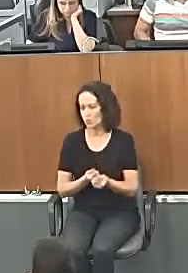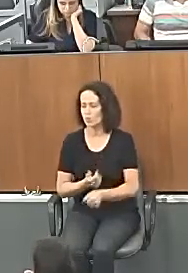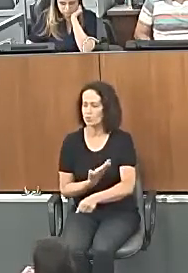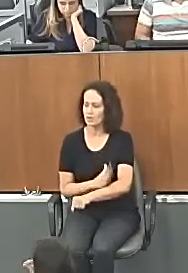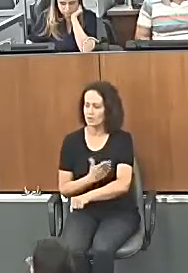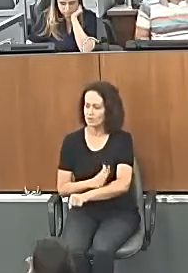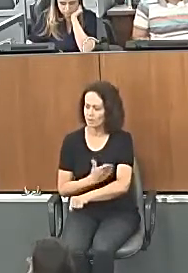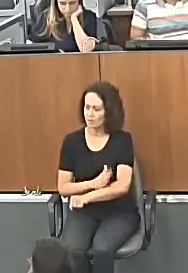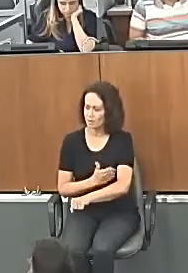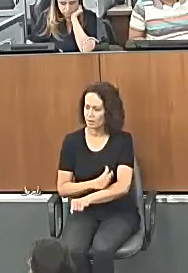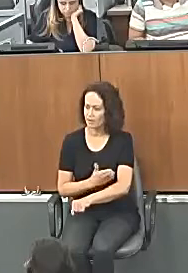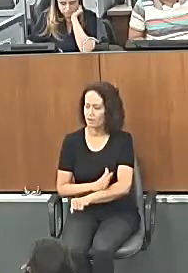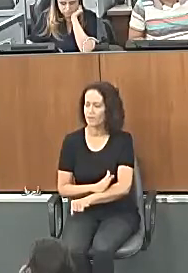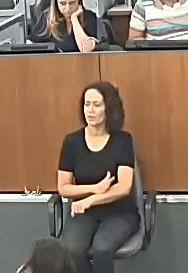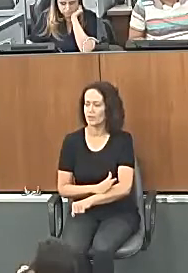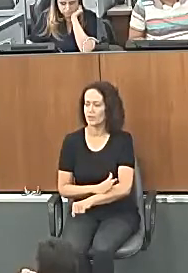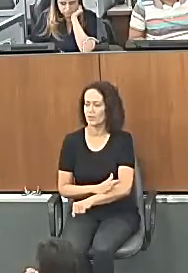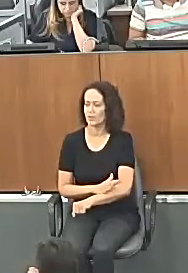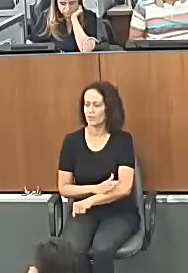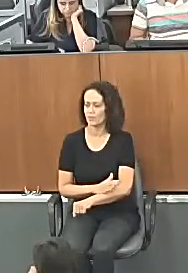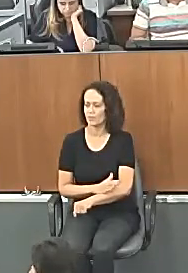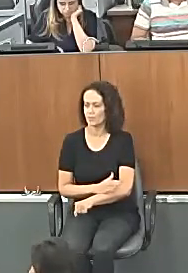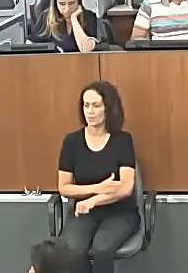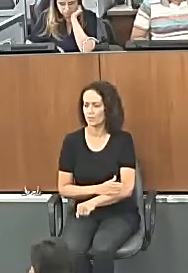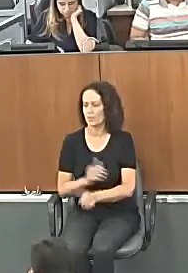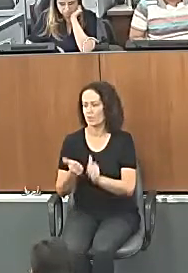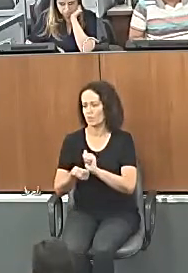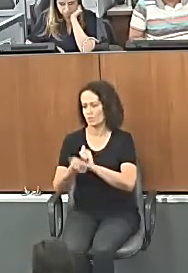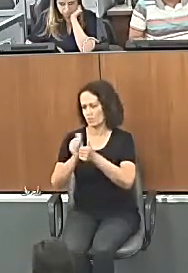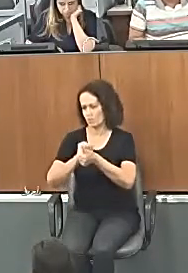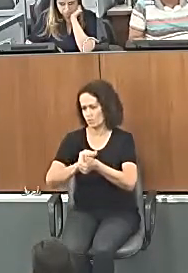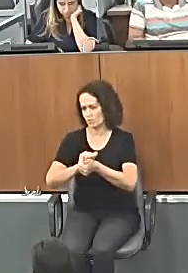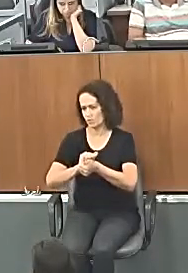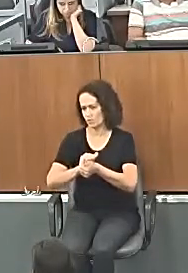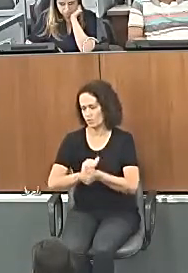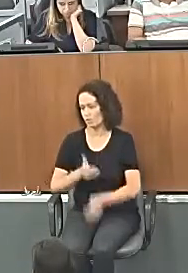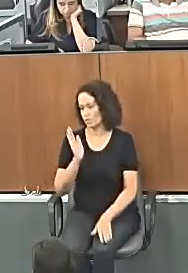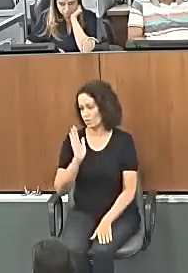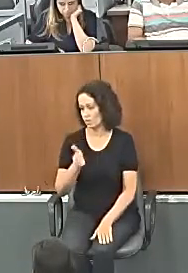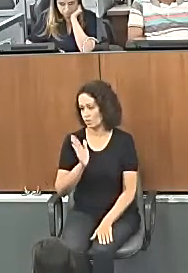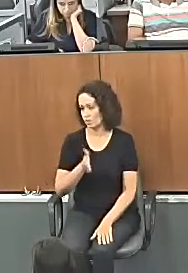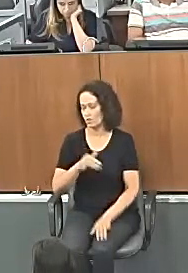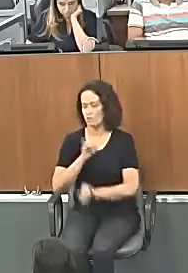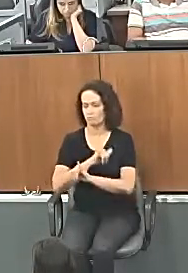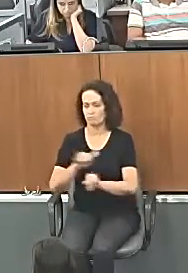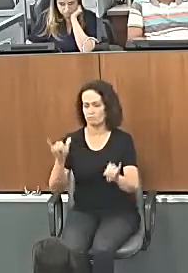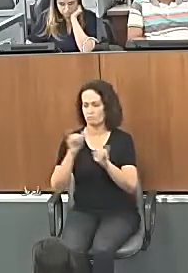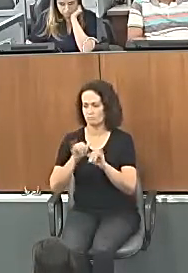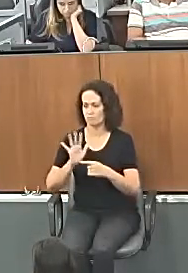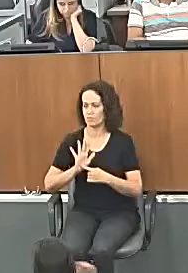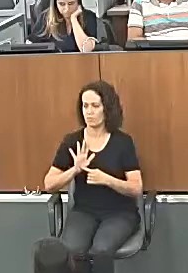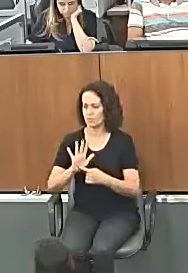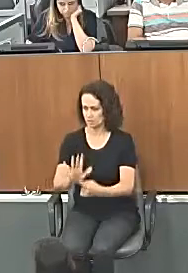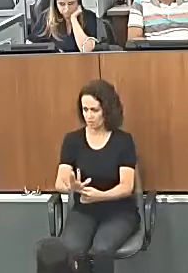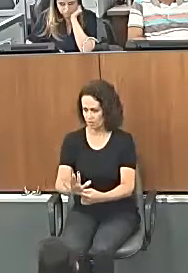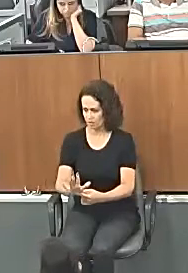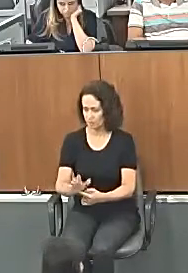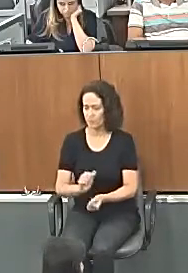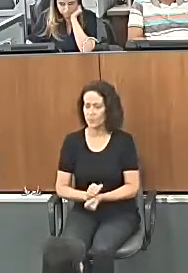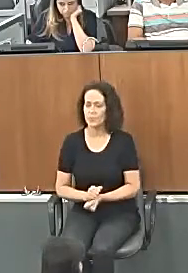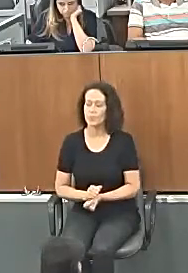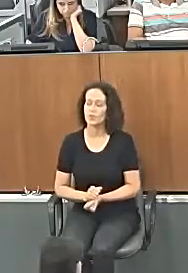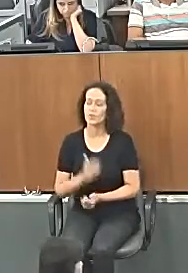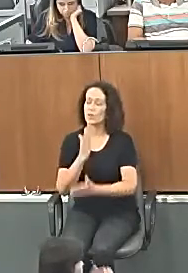quanto nos deslocamentos para o sport e foi dito no início dessa audiência que o esporte paraolímpico